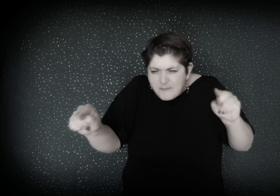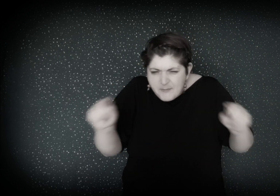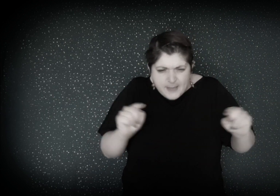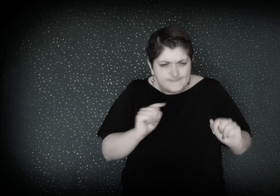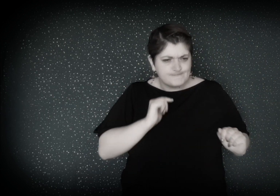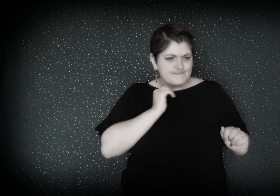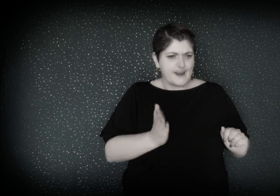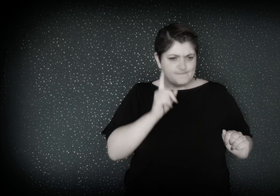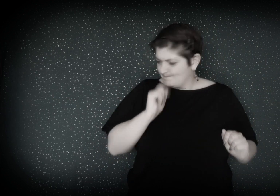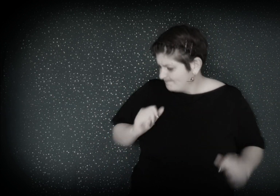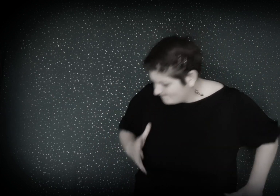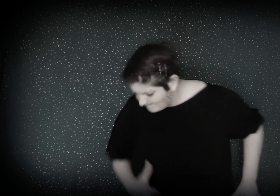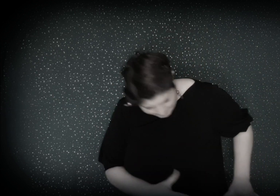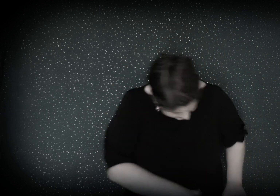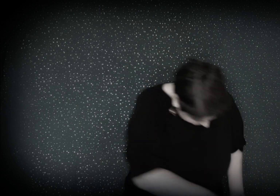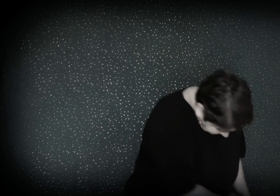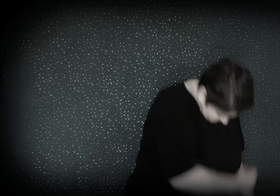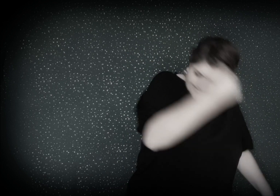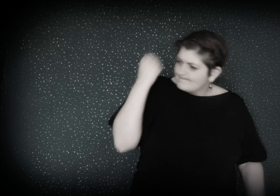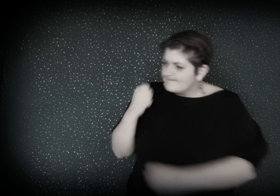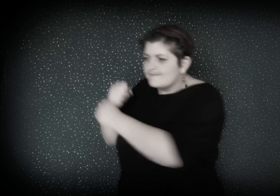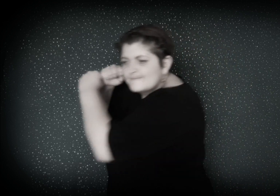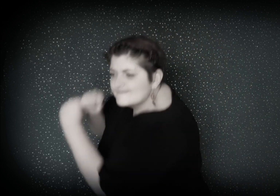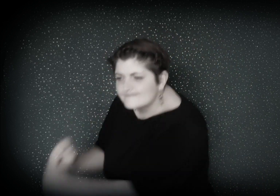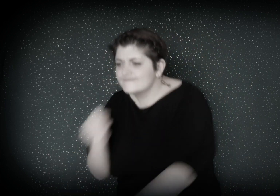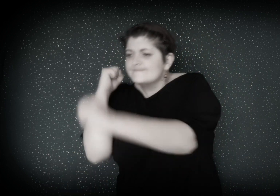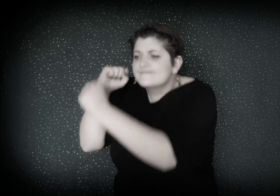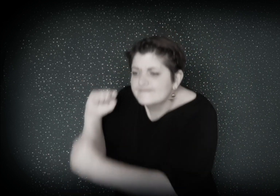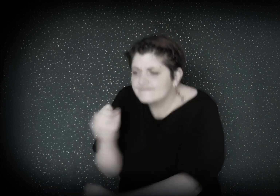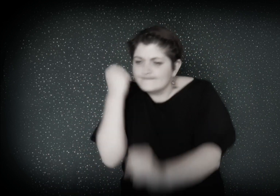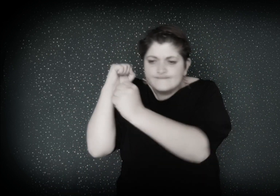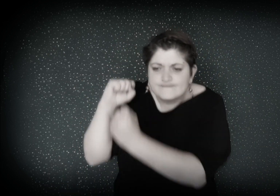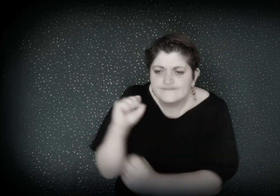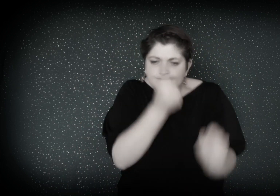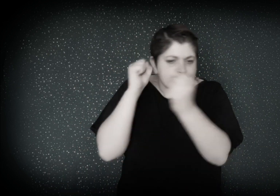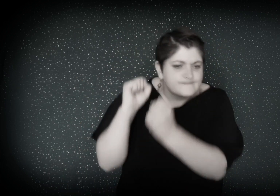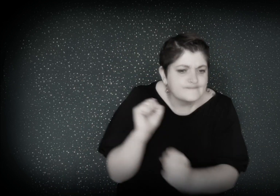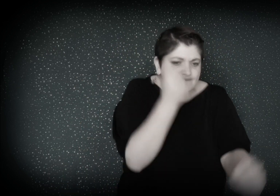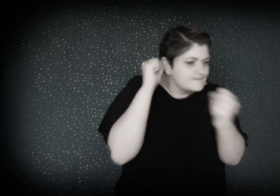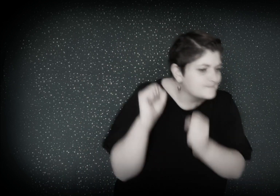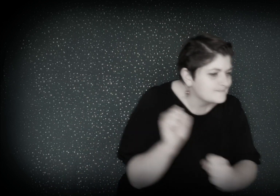Elle balaya le vide jusqu'à ce qu'il soit d'un joli noir mat.